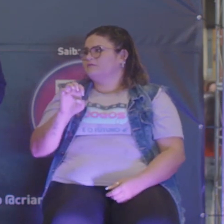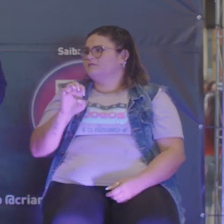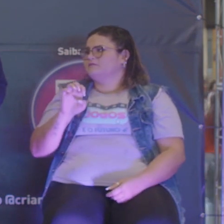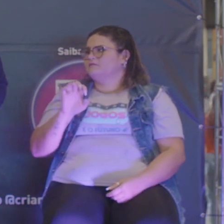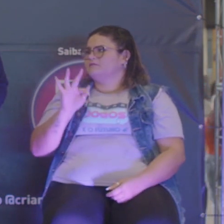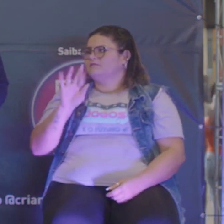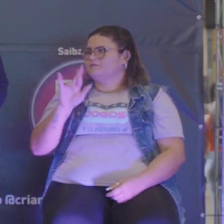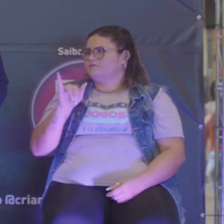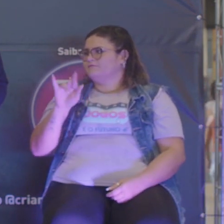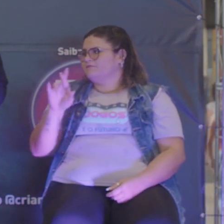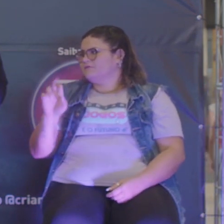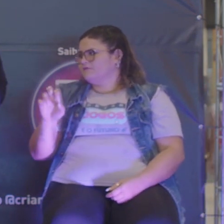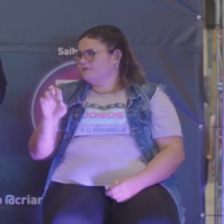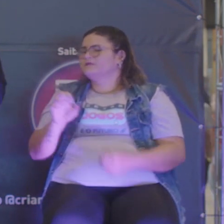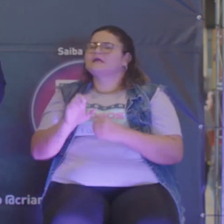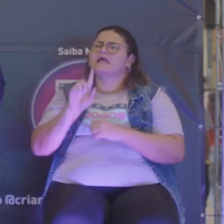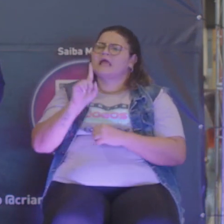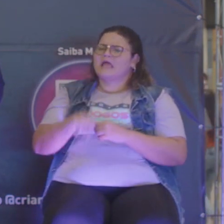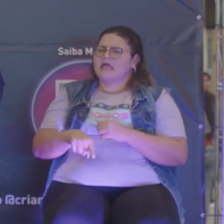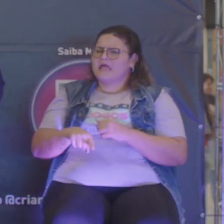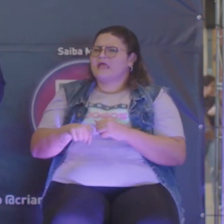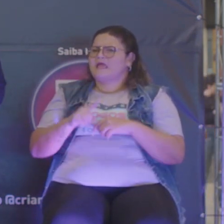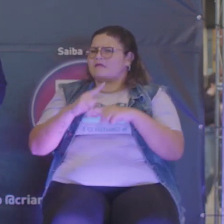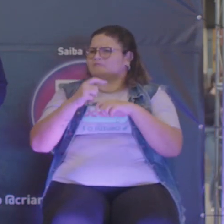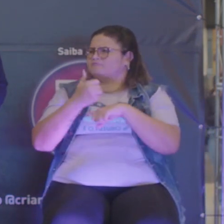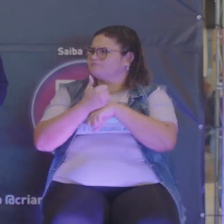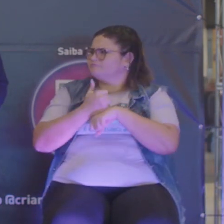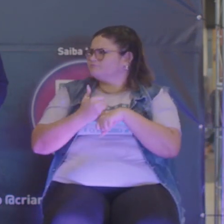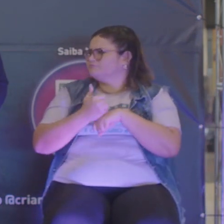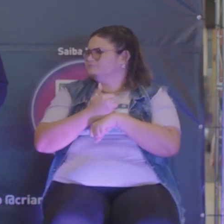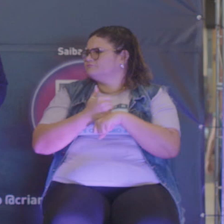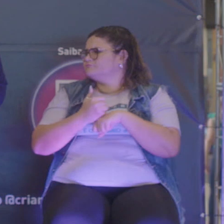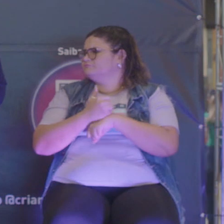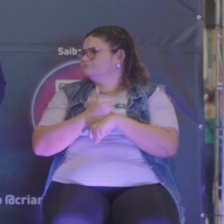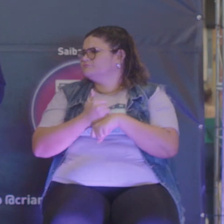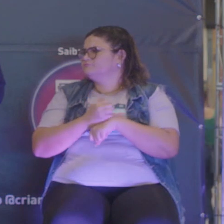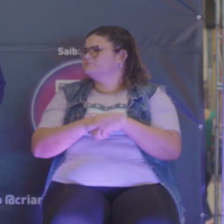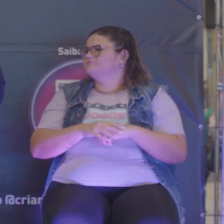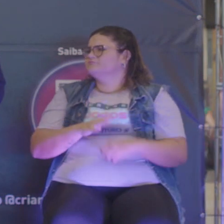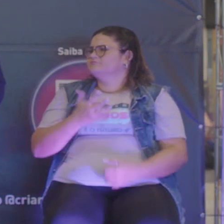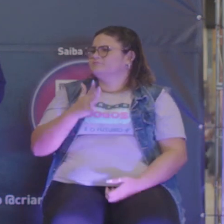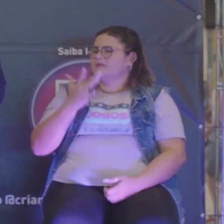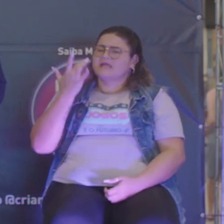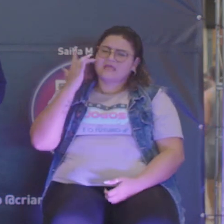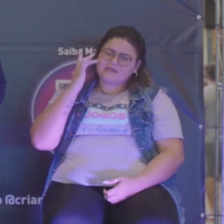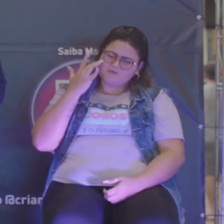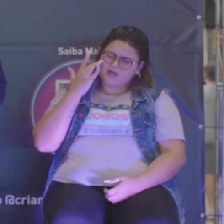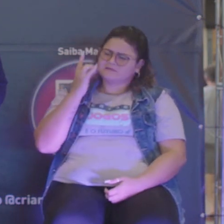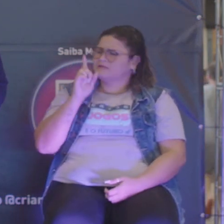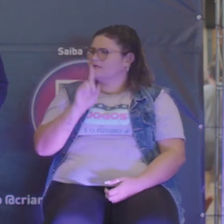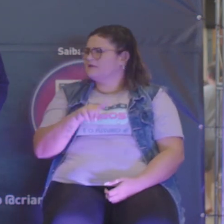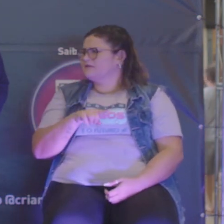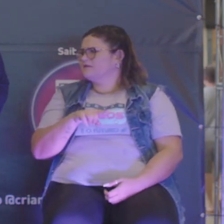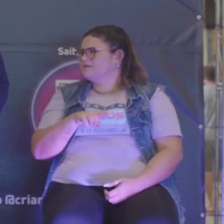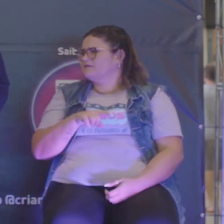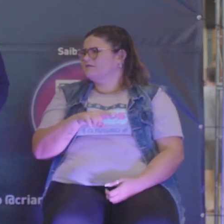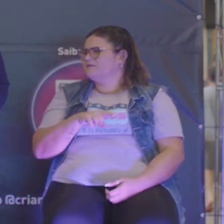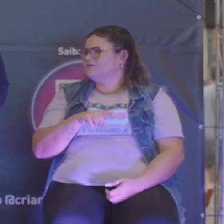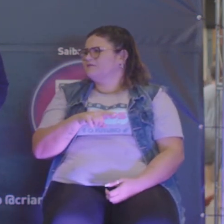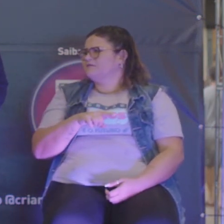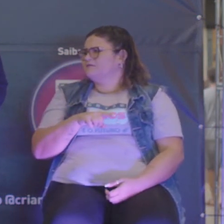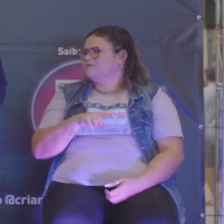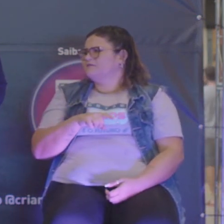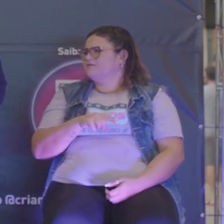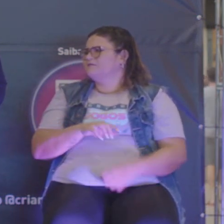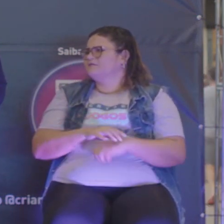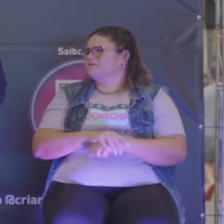não conhece o Free Fire, um LOLzinho, né? Um Valorant, agora acho que, assim, a gente está falando de valores assim, de 5